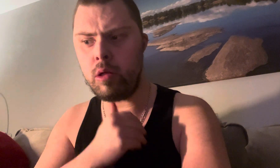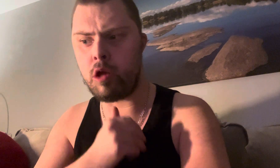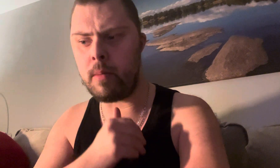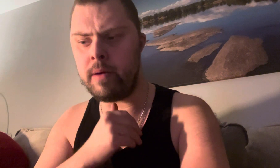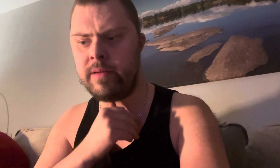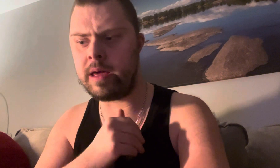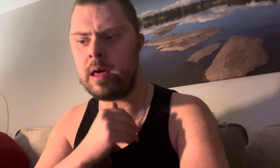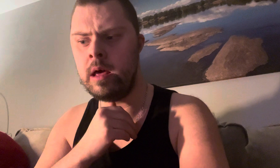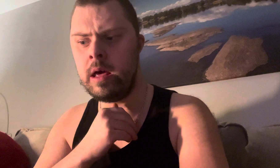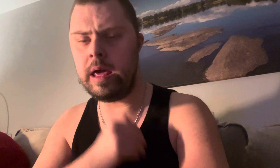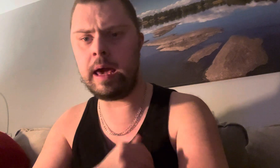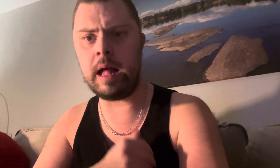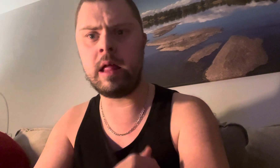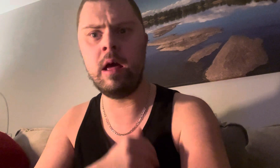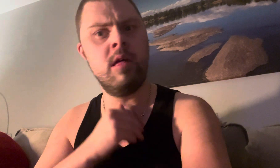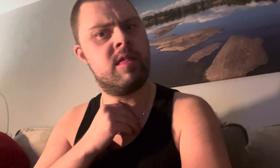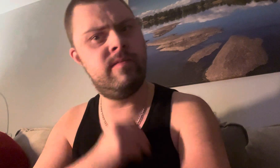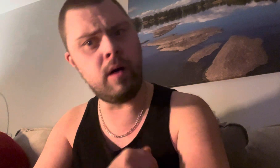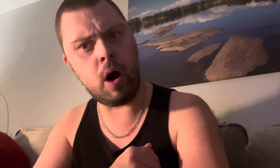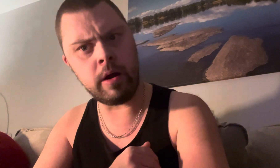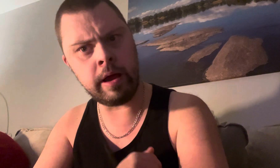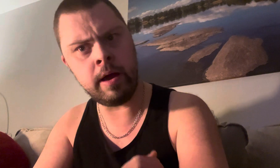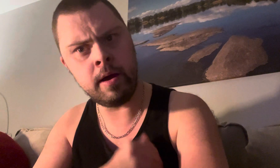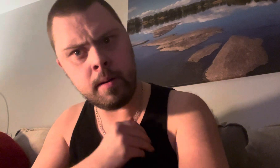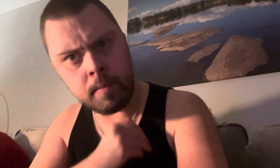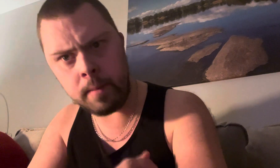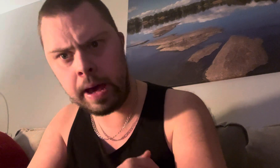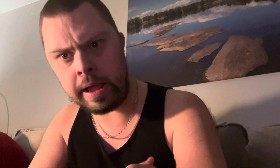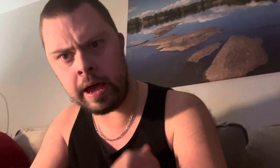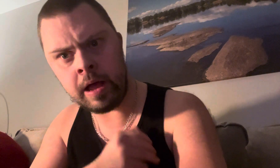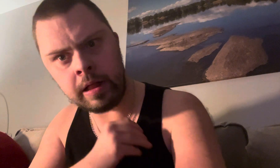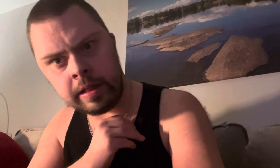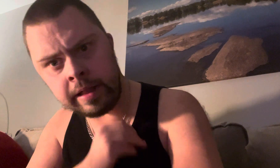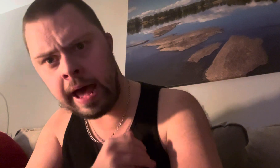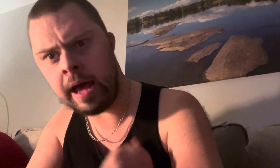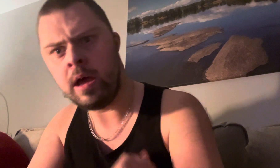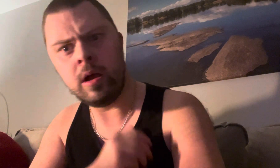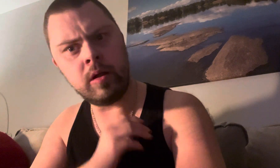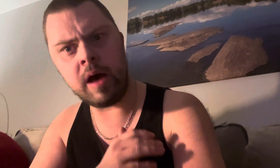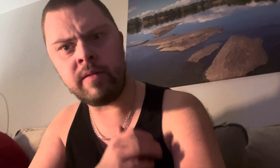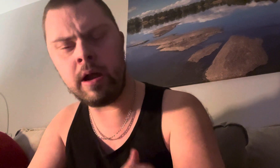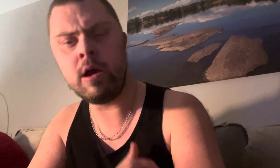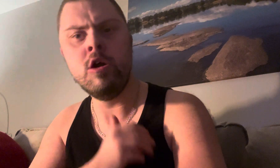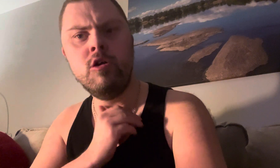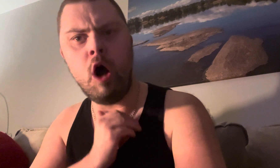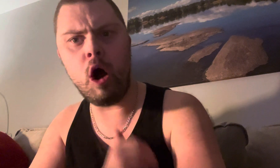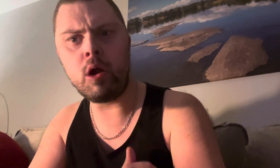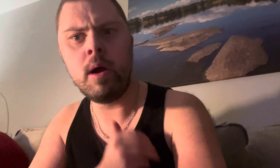som fick inget svar med mig. Nej, därför